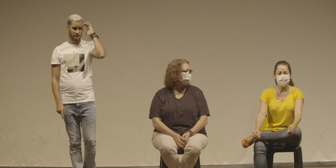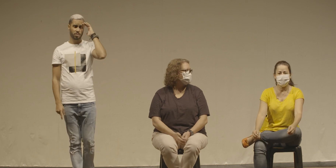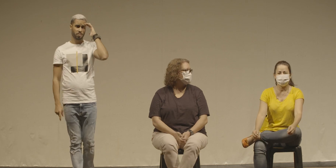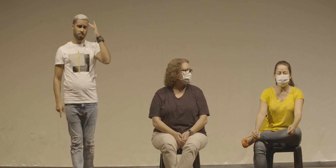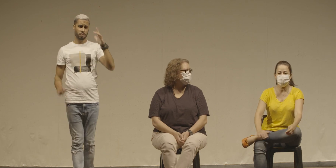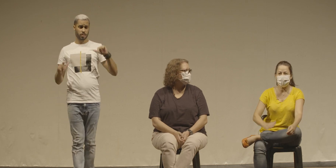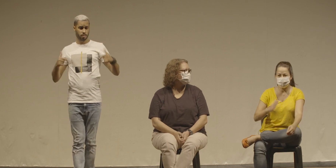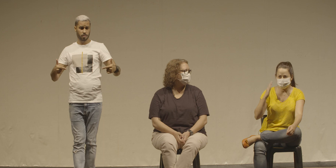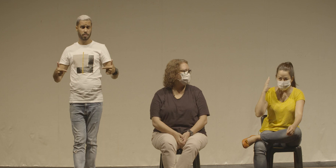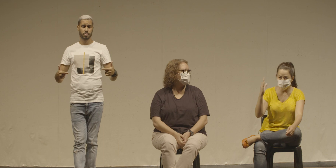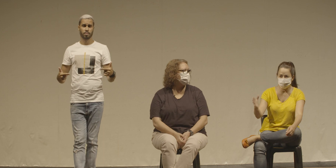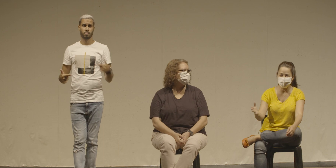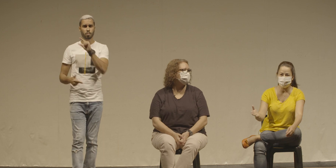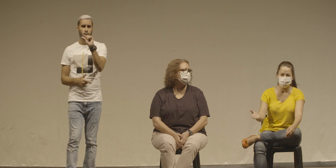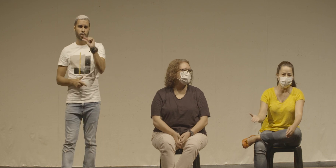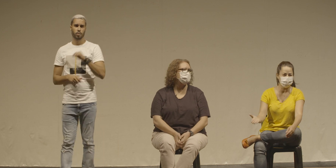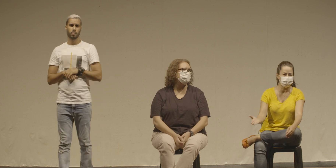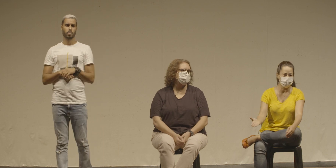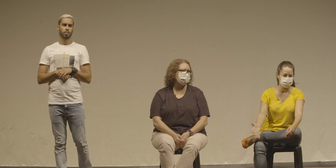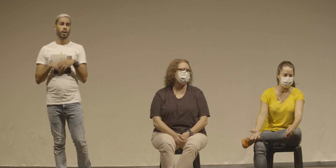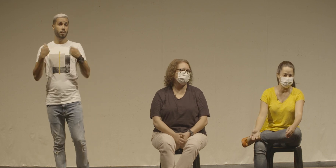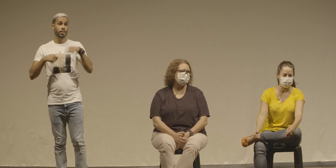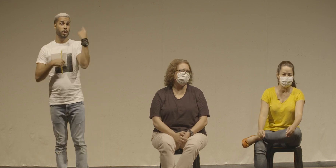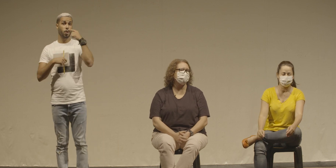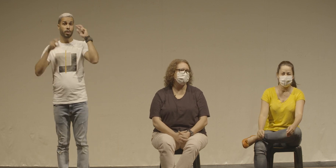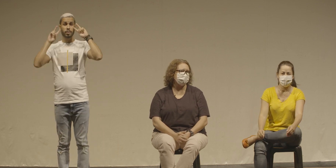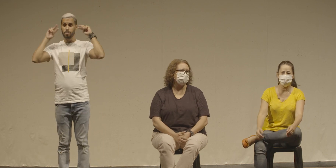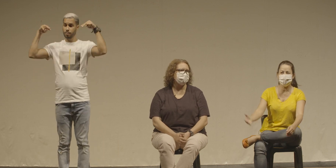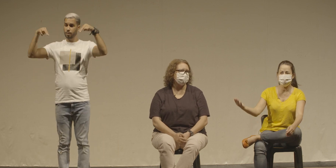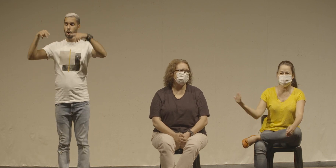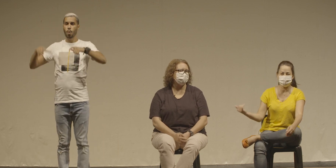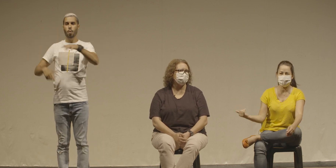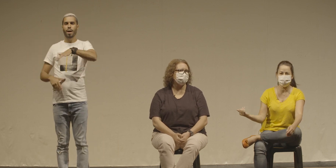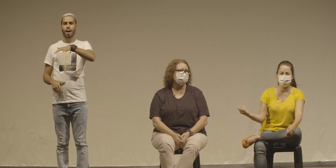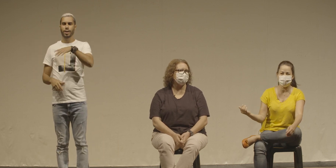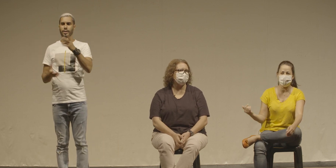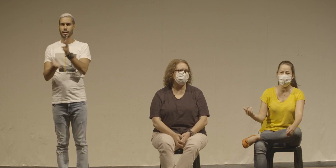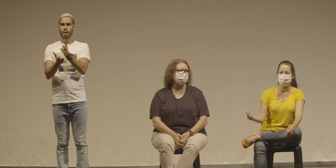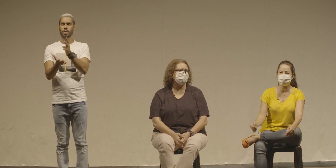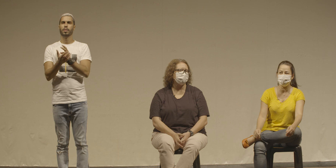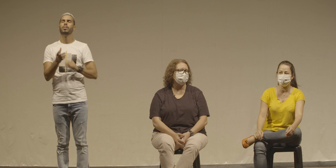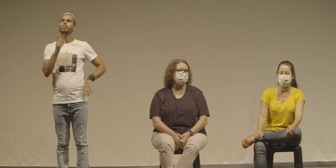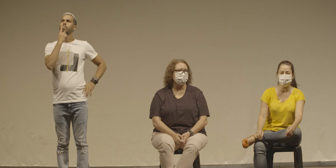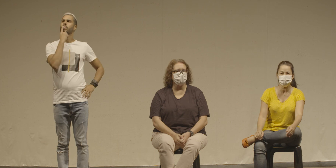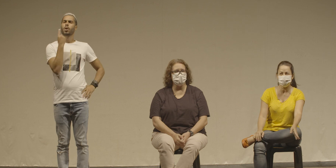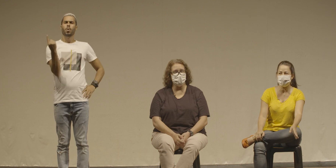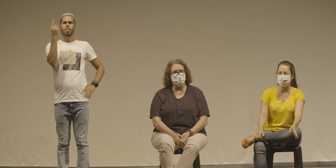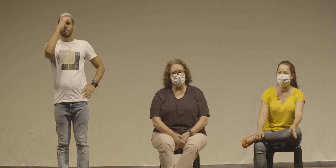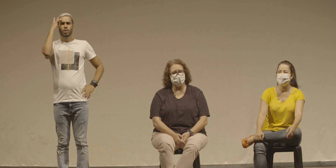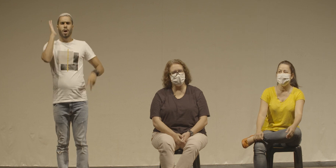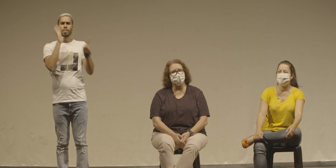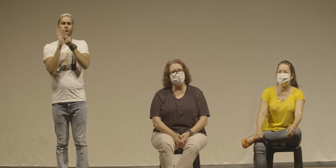isso. A gente tem que estar sempre com os olhos voltados para esse lugar. Uma das pessoas da ONG falou uma coisa